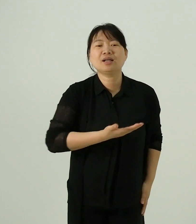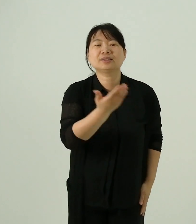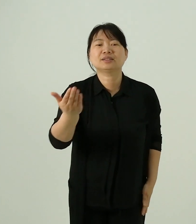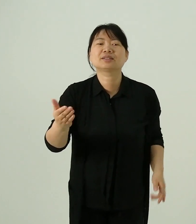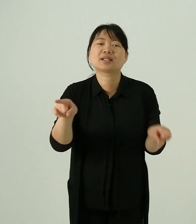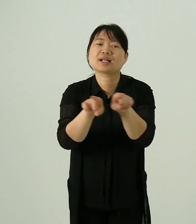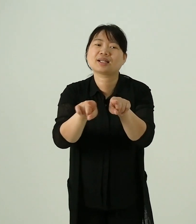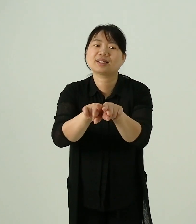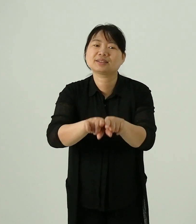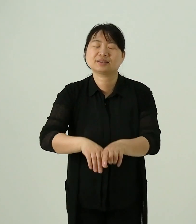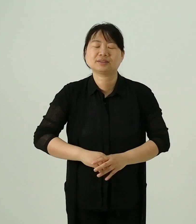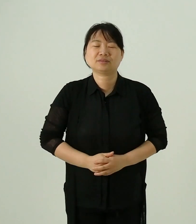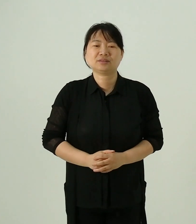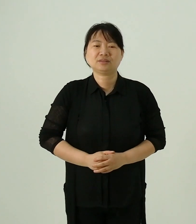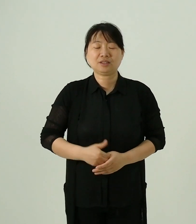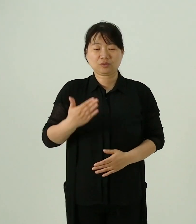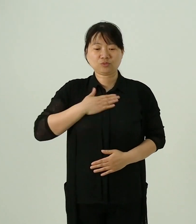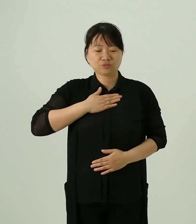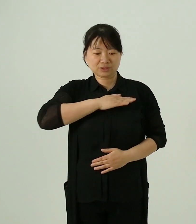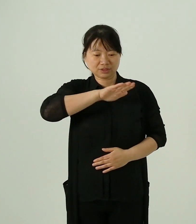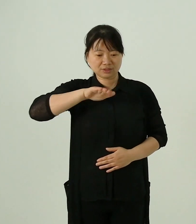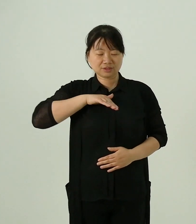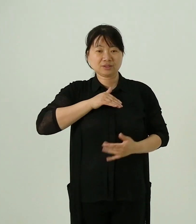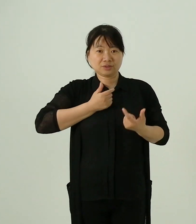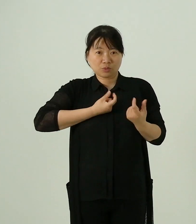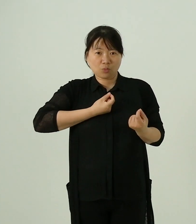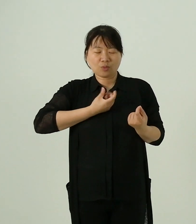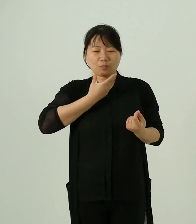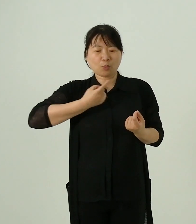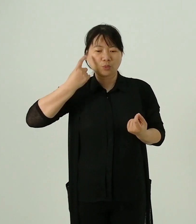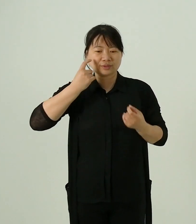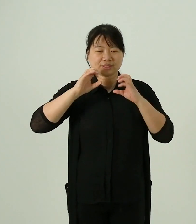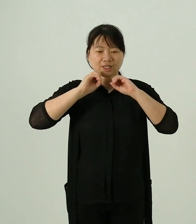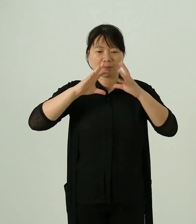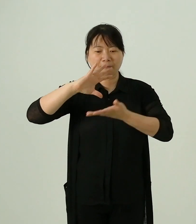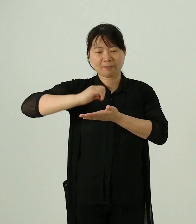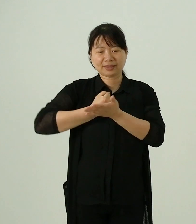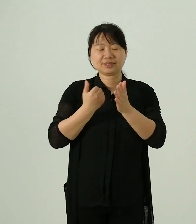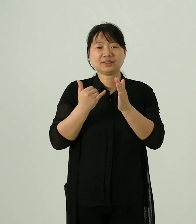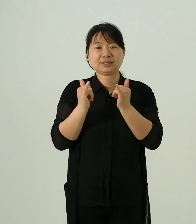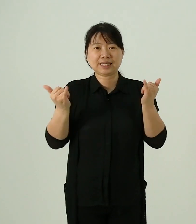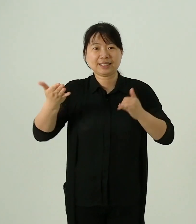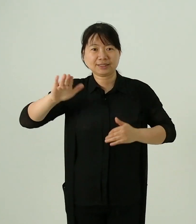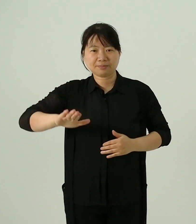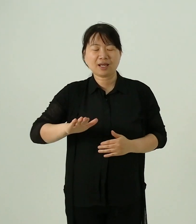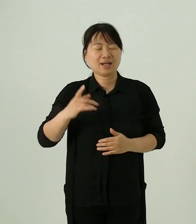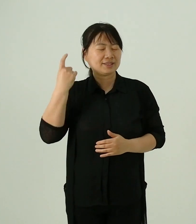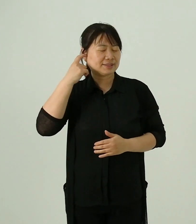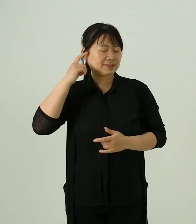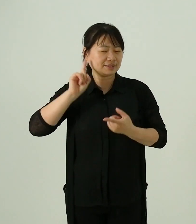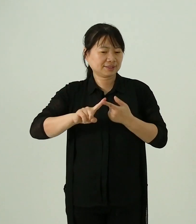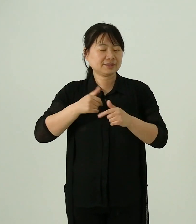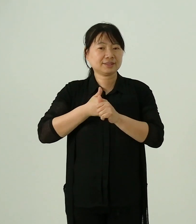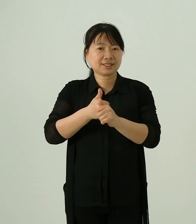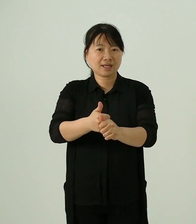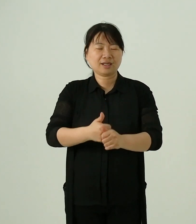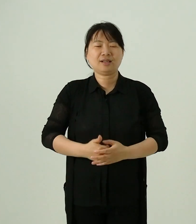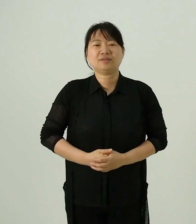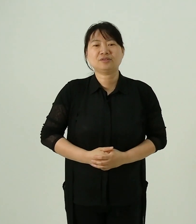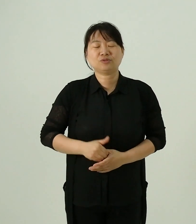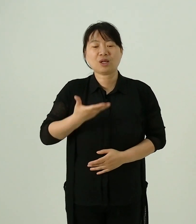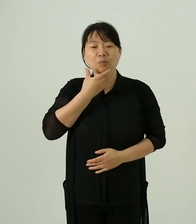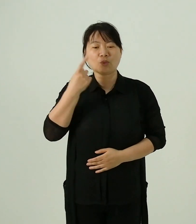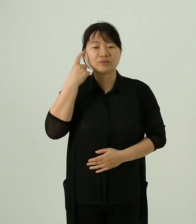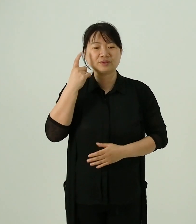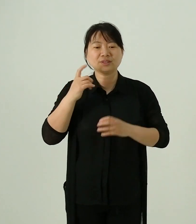그들과 같이 우리도 복음 전함을 받은 자이나 들은 바, 우리가